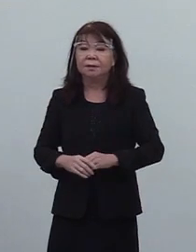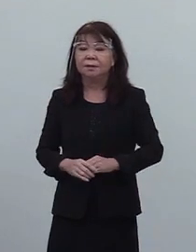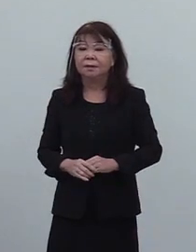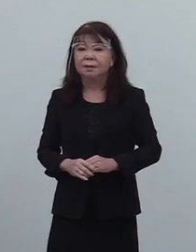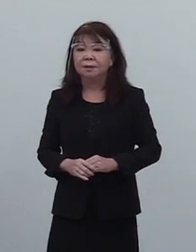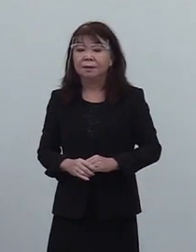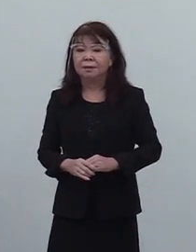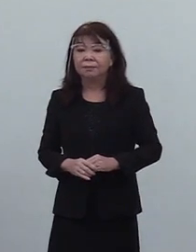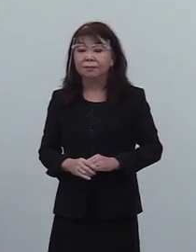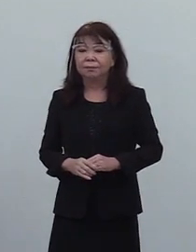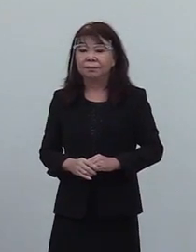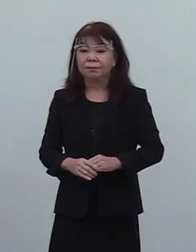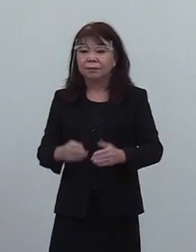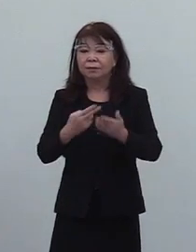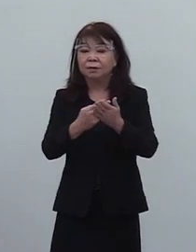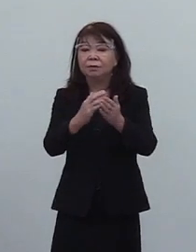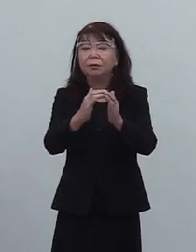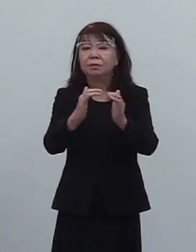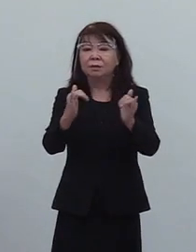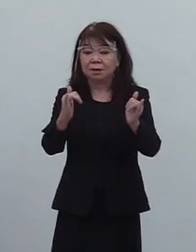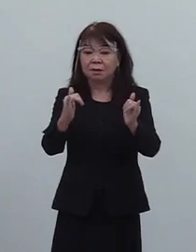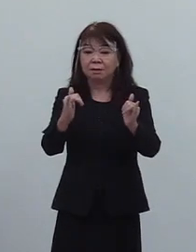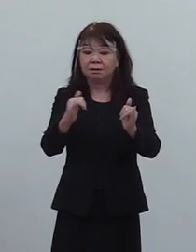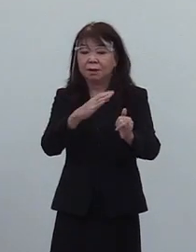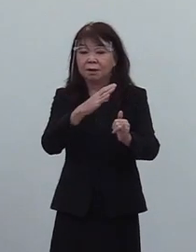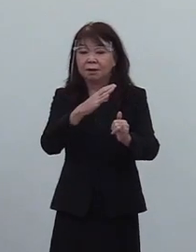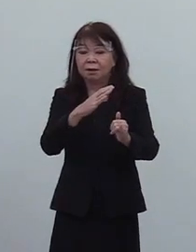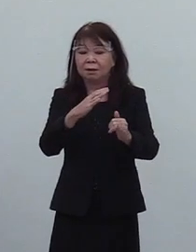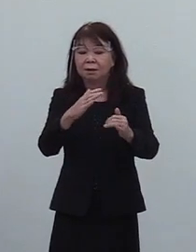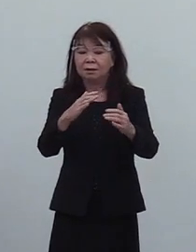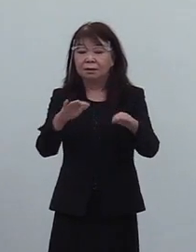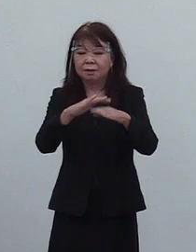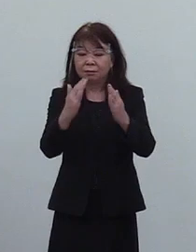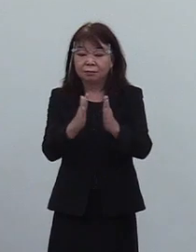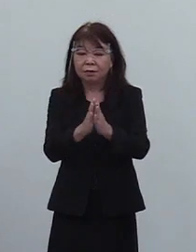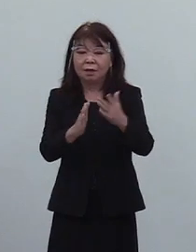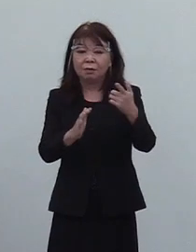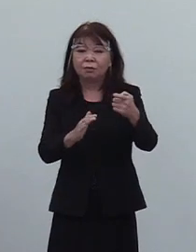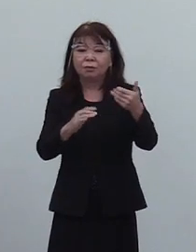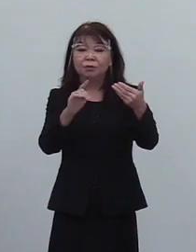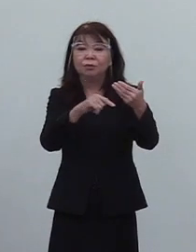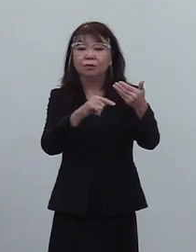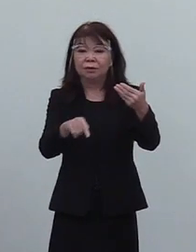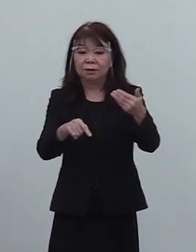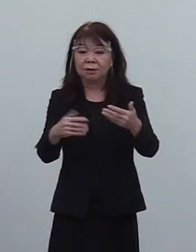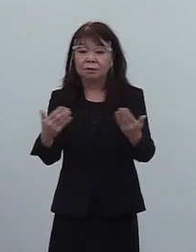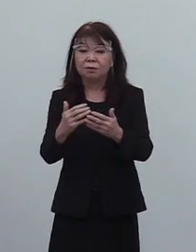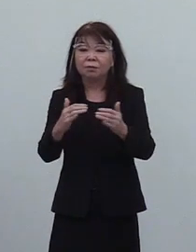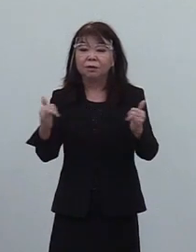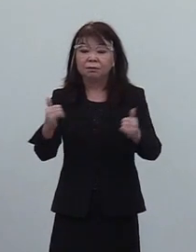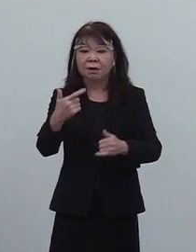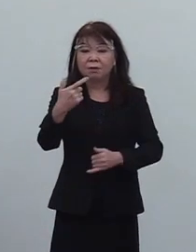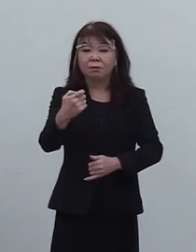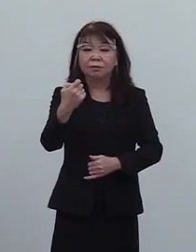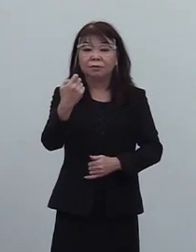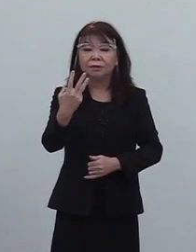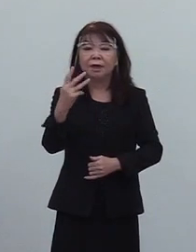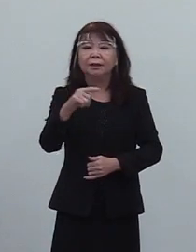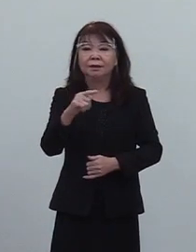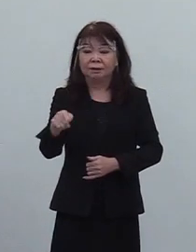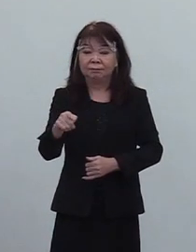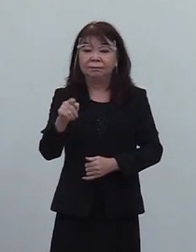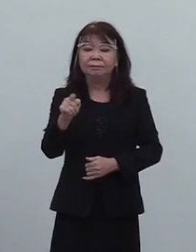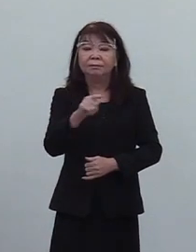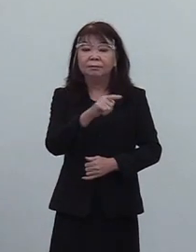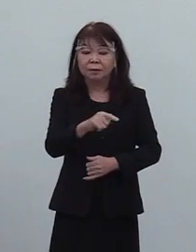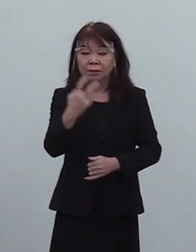。入所者は69名、職員は63名の検査を実施し